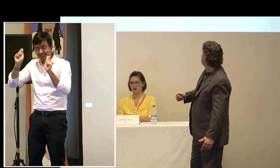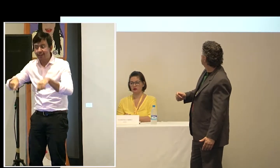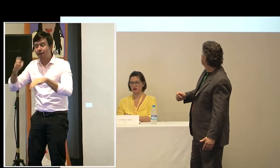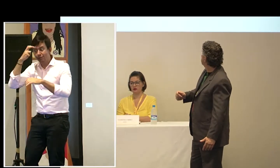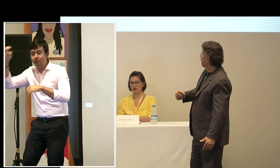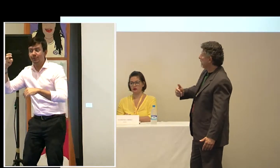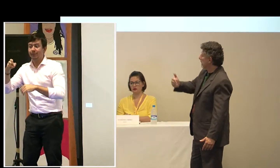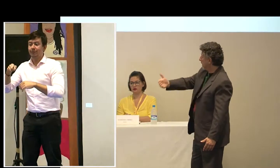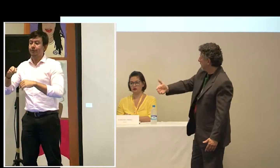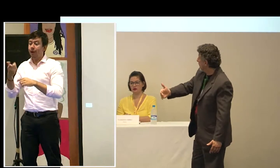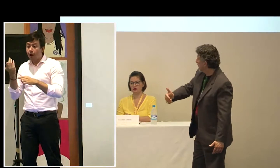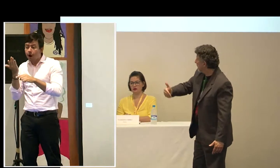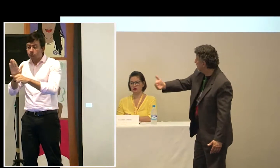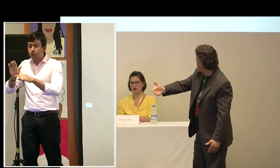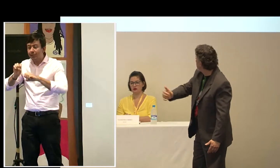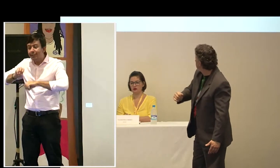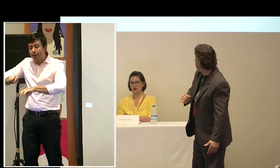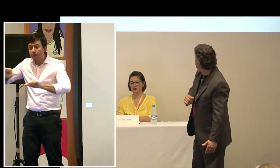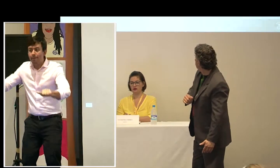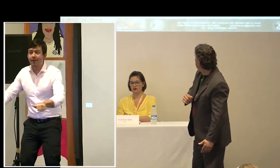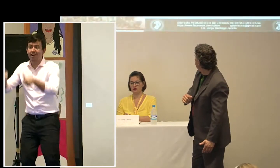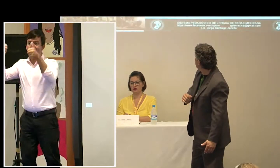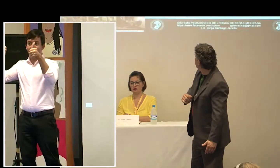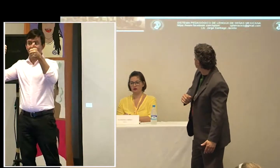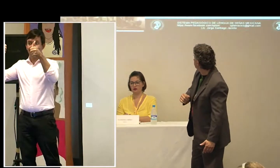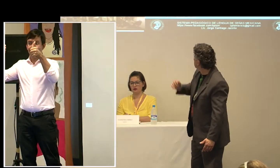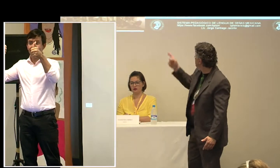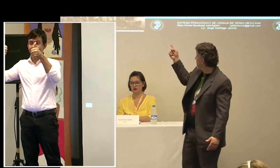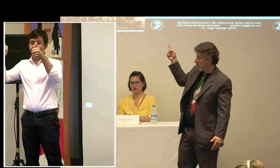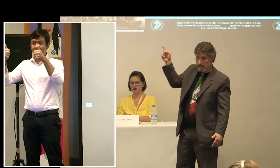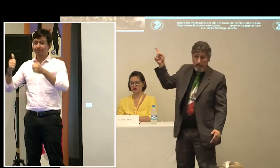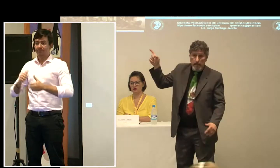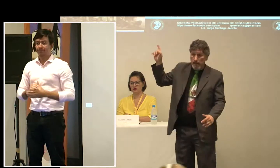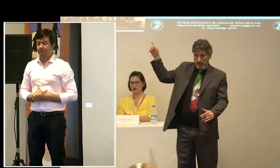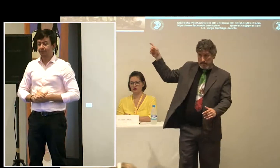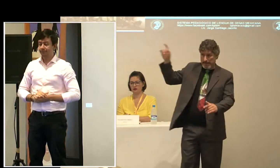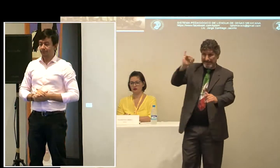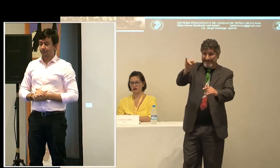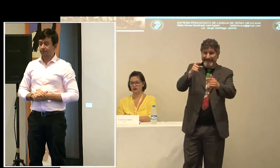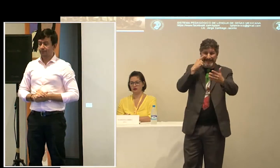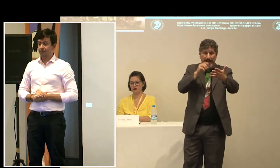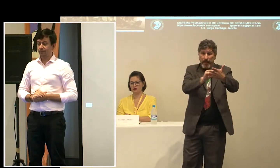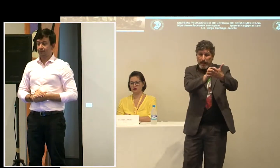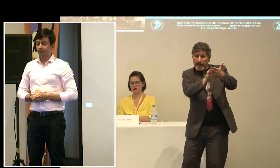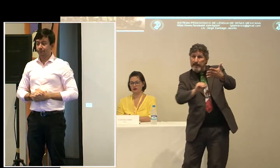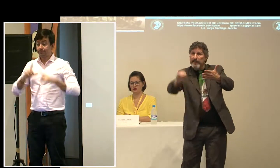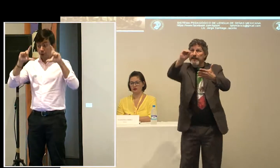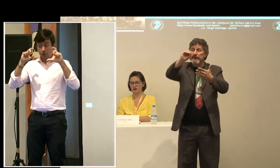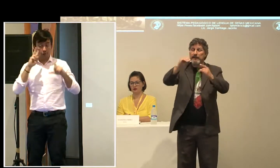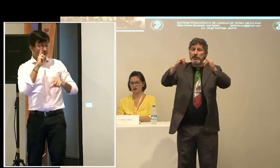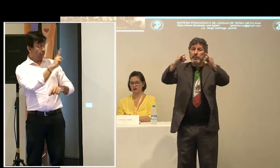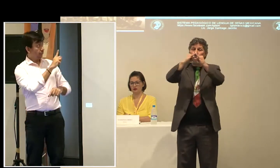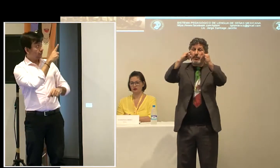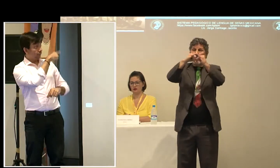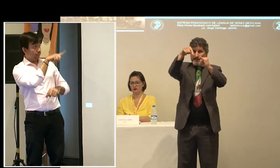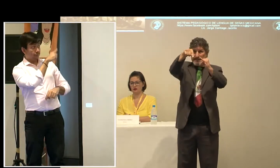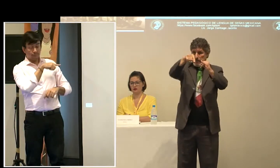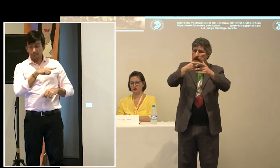esse fomento à comunidade surda, o incentivo educacional para ter uma educação qualitária.